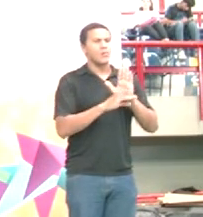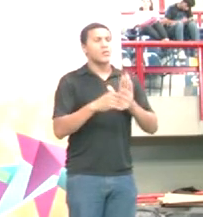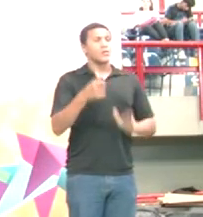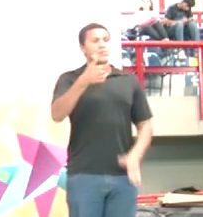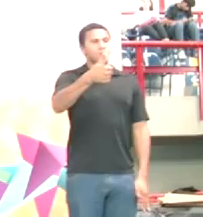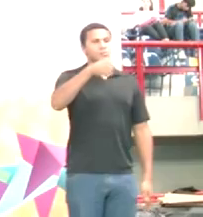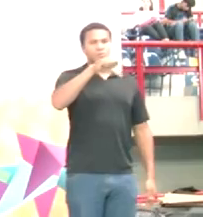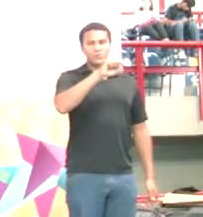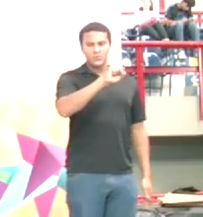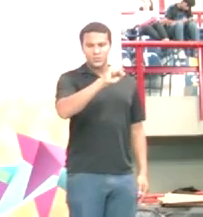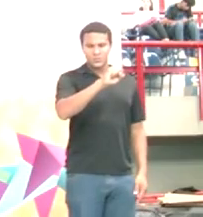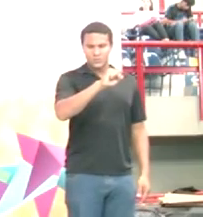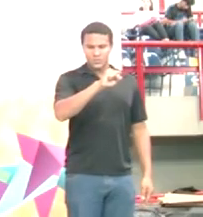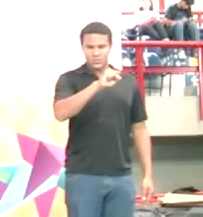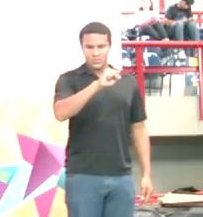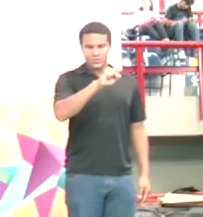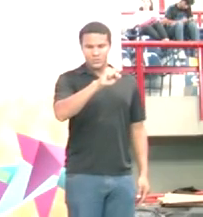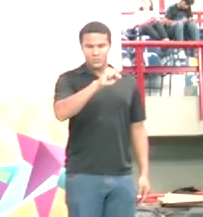1891.